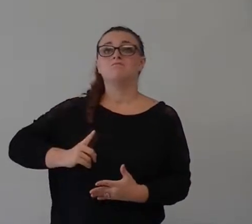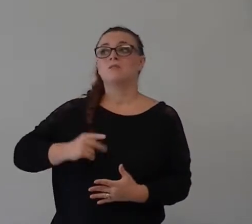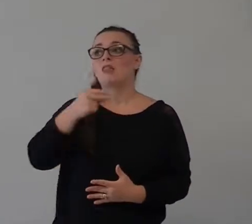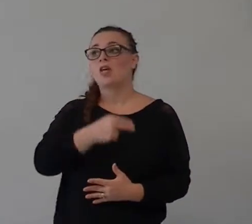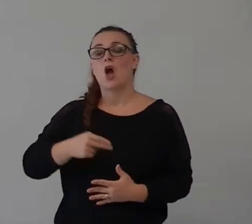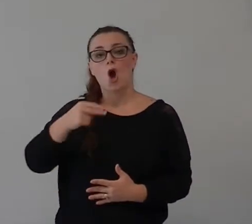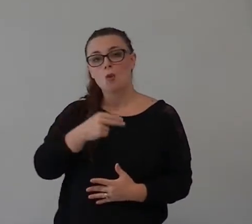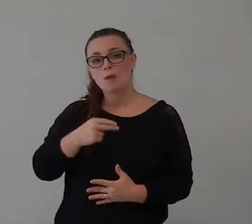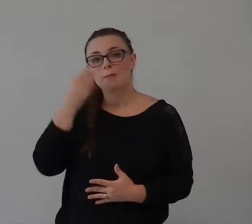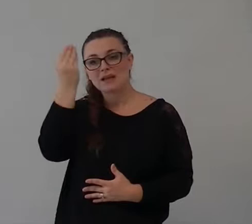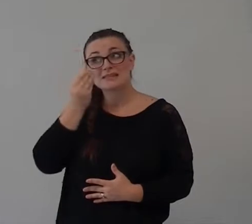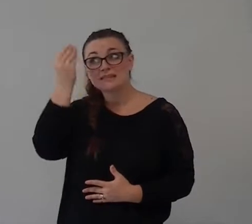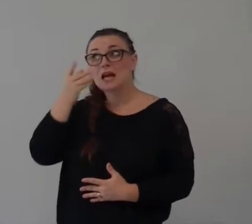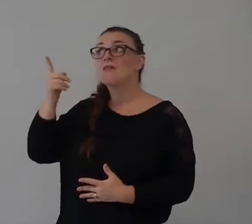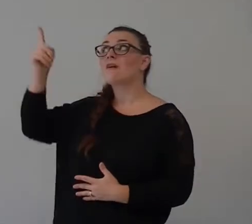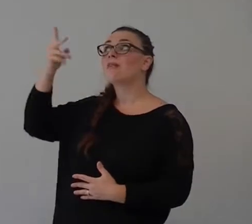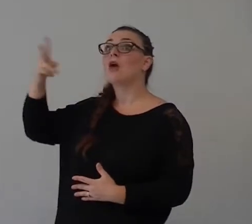aveva aspettato.